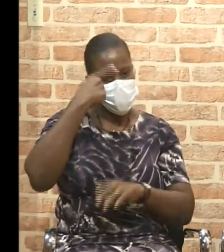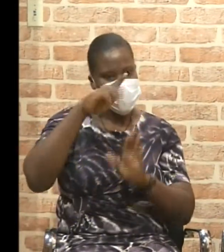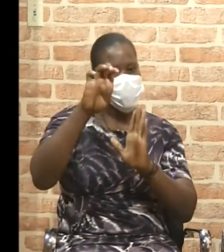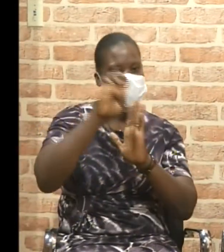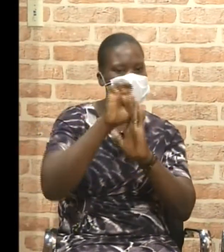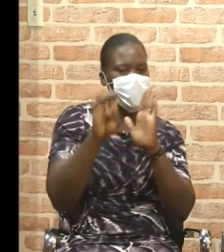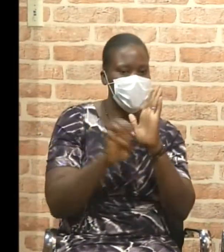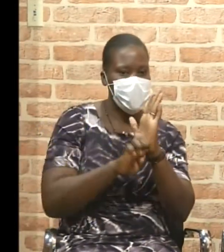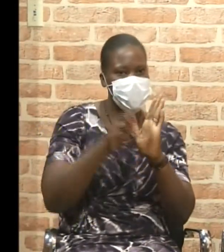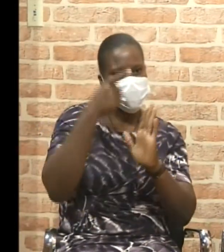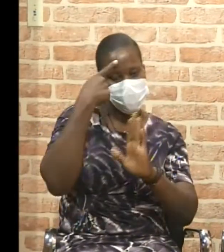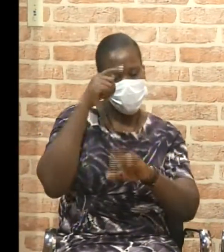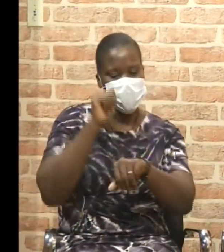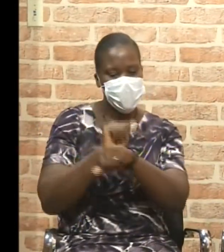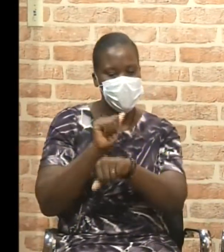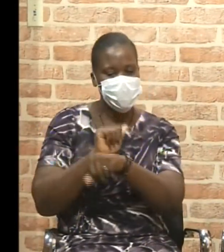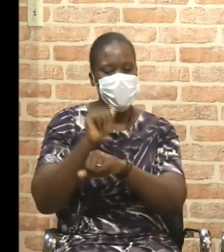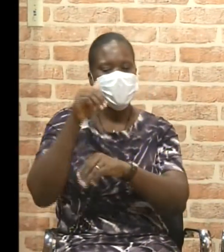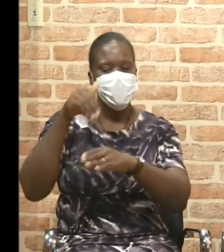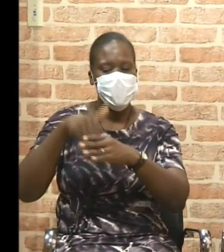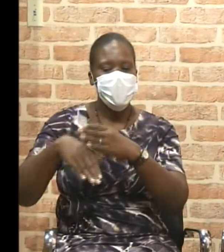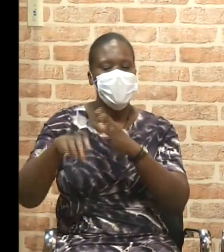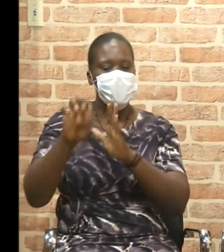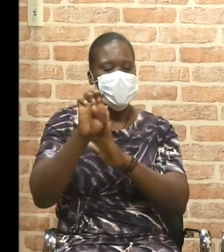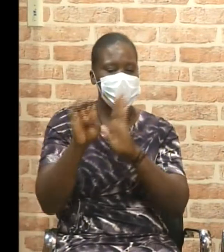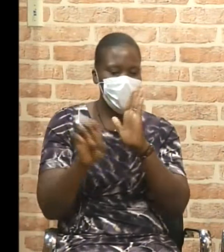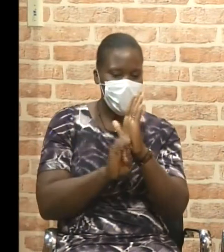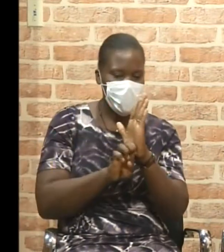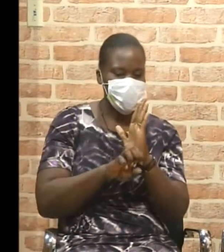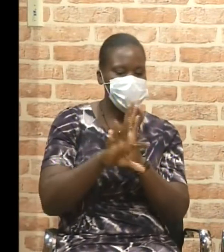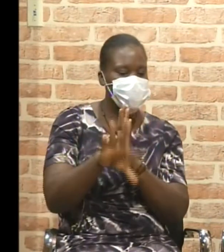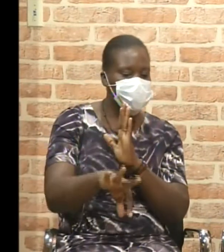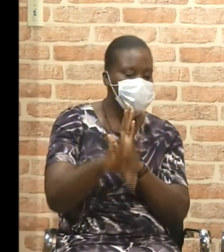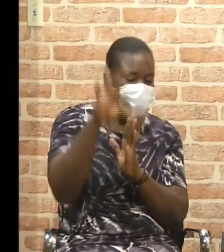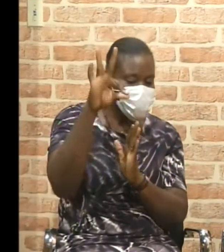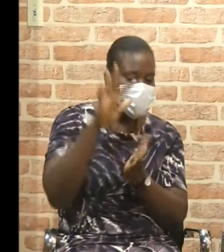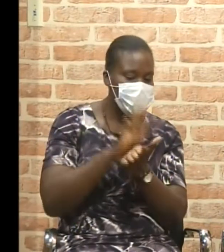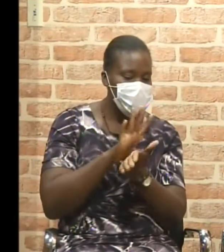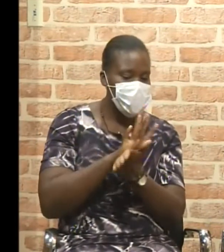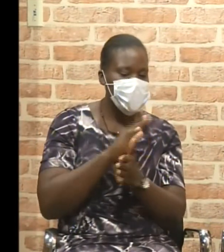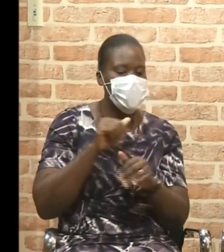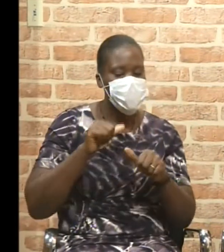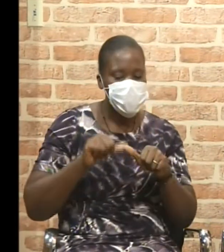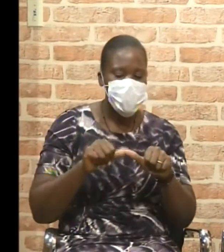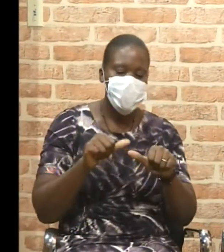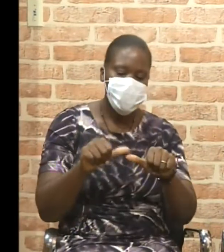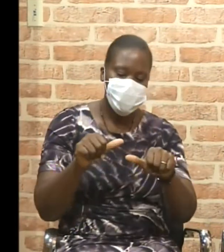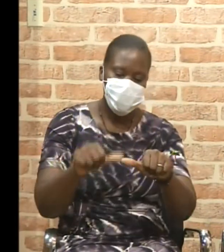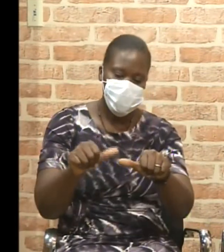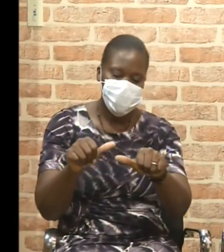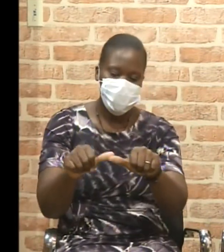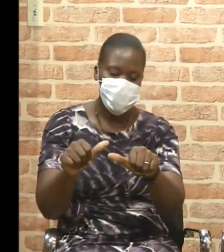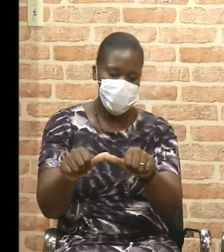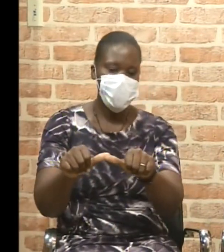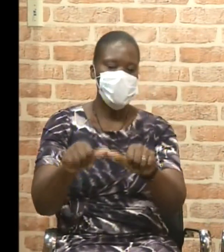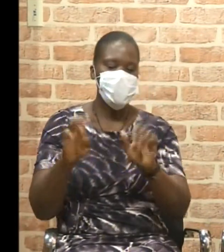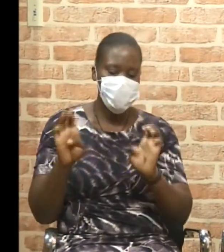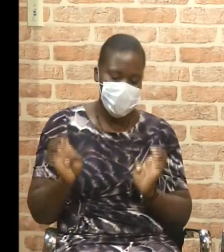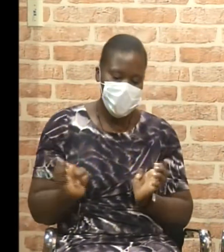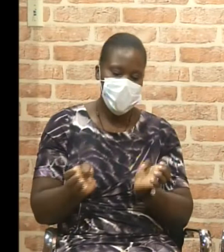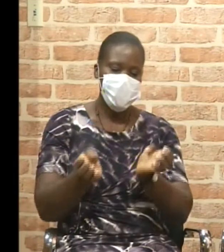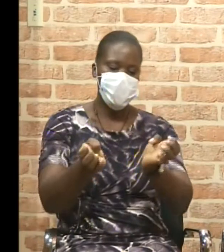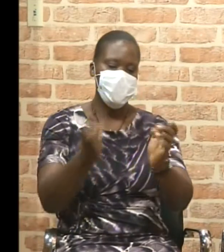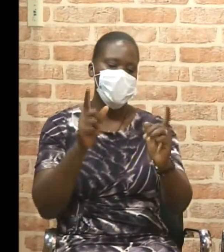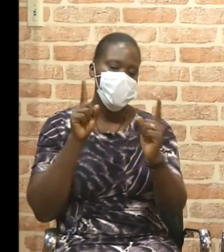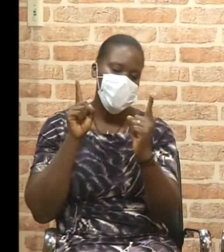maintenant, nous avons un dossier déjà, nous joignons et pendant nous arrivons à tout, nous continuons à multiplier les efforts et nous rencontrons déjà